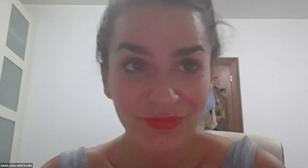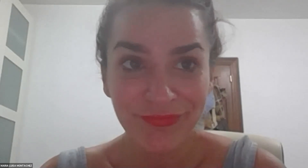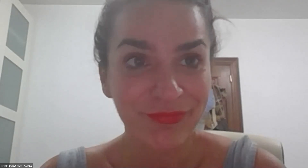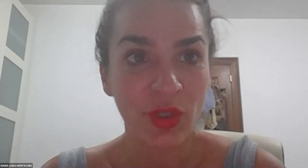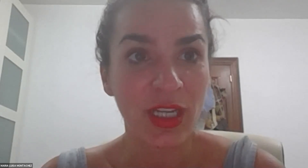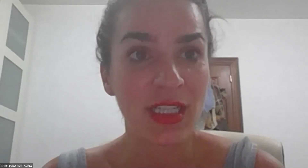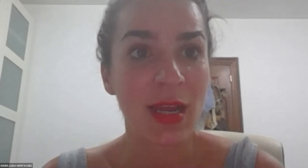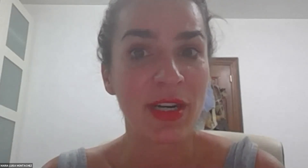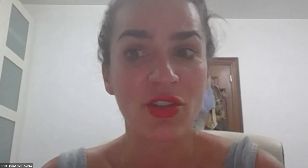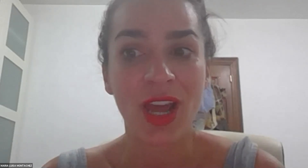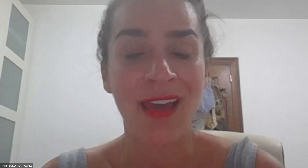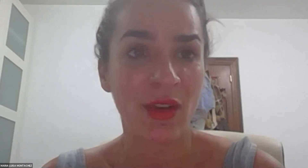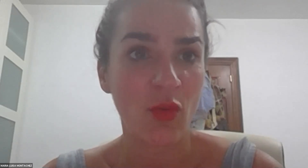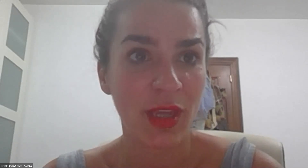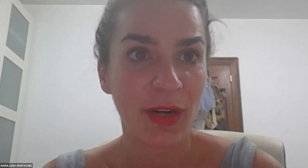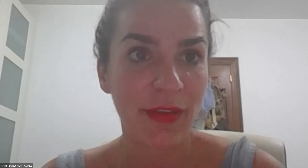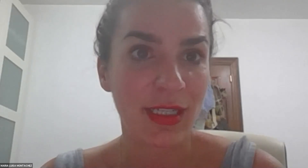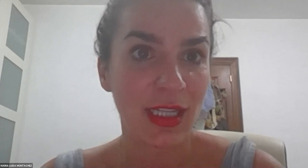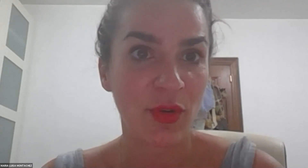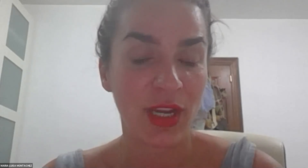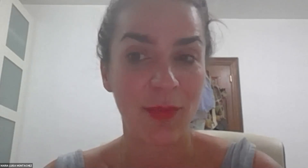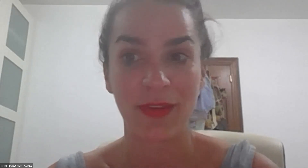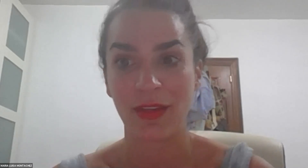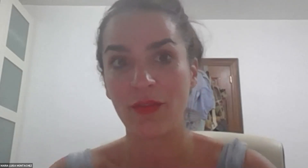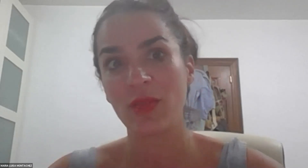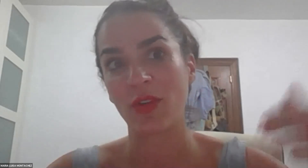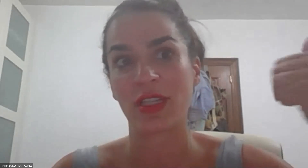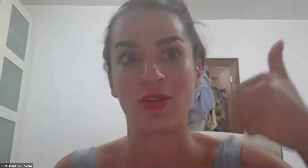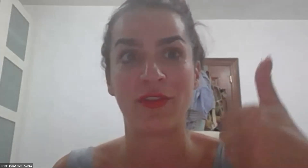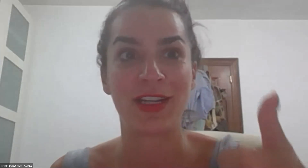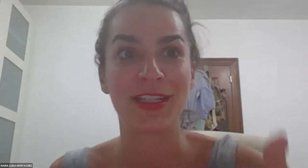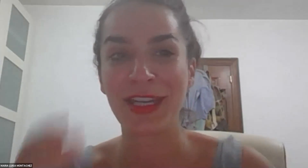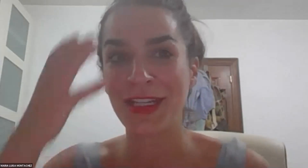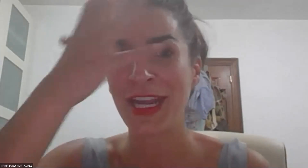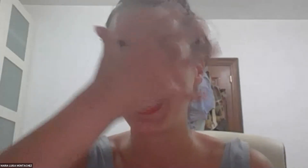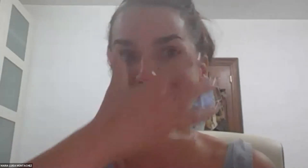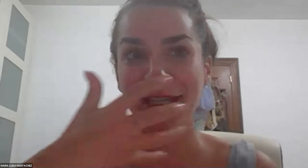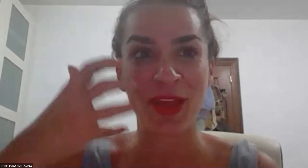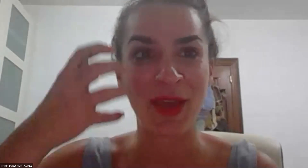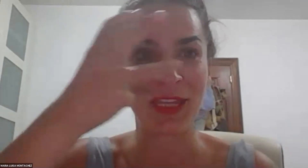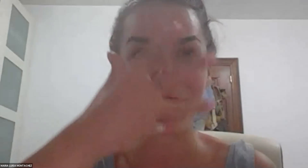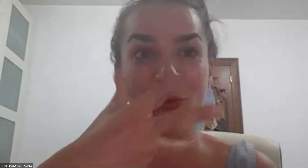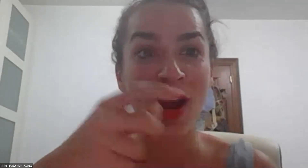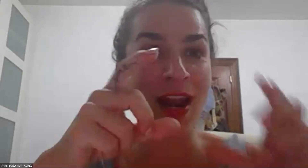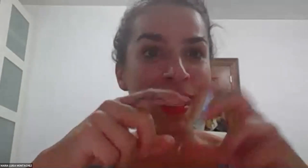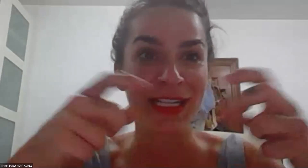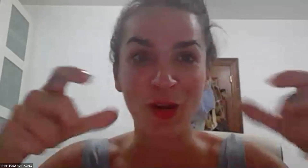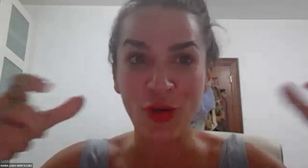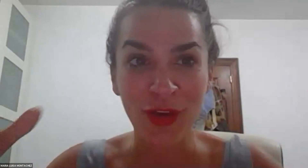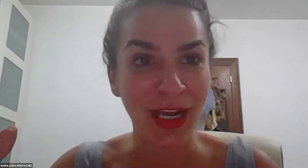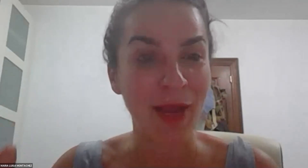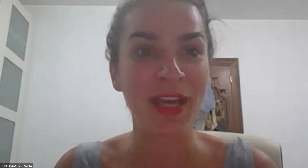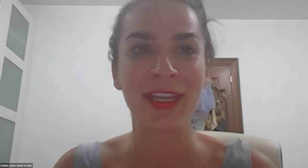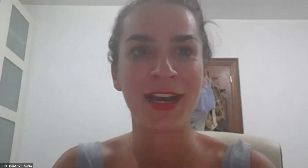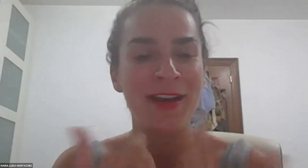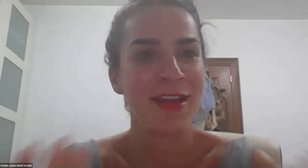porque sí, porque es la persona adecuada para hacer este tipo de capacitaciones, porque se conocen las señas, es extremadamente visual, se